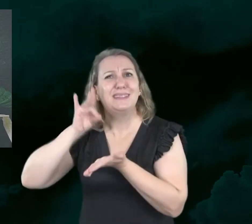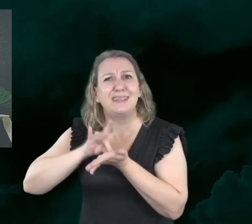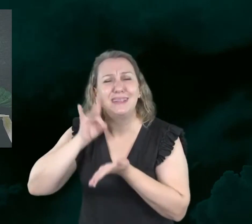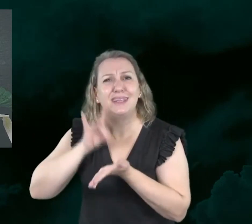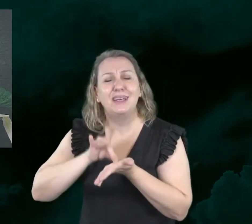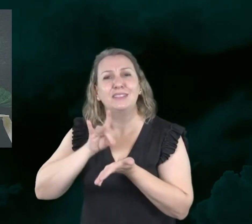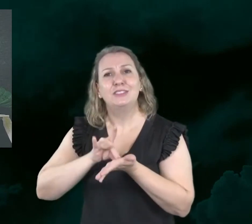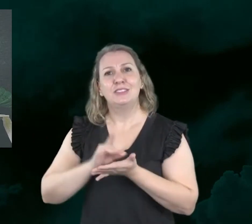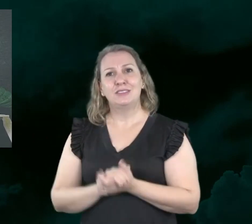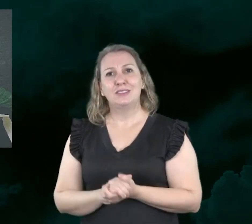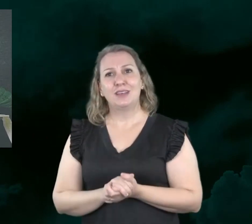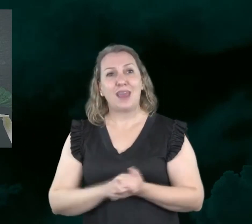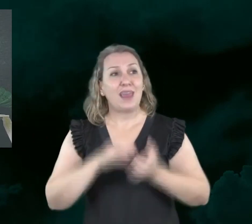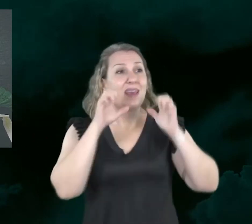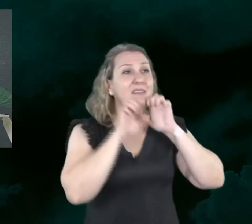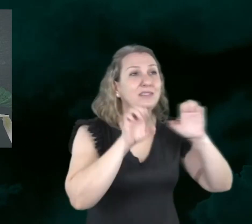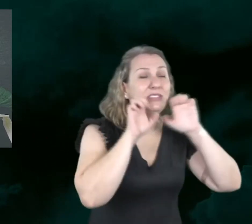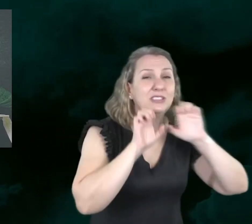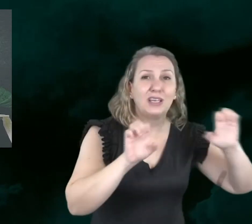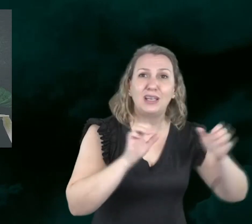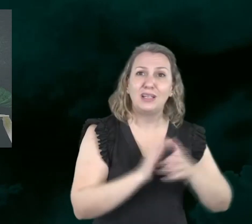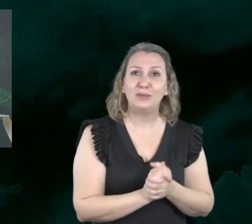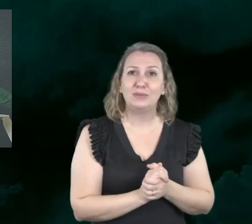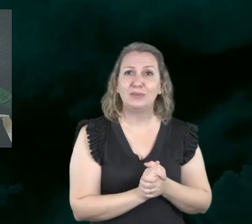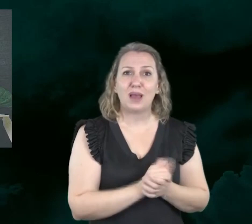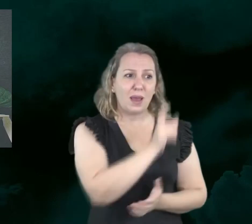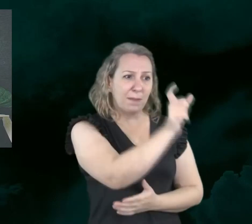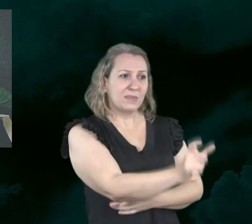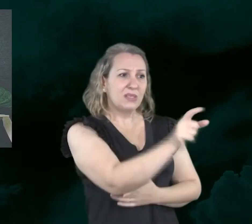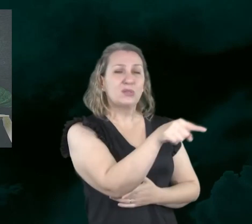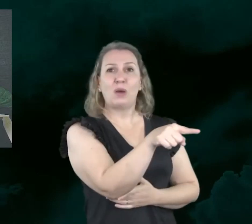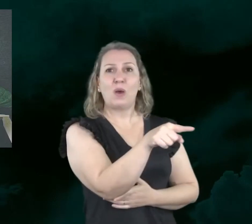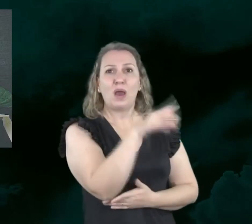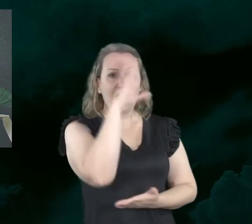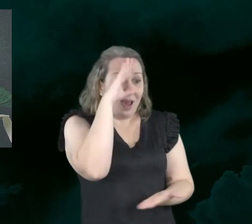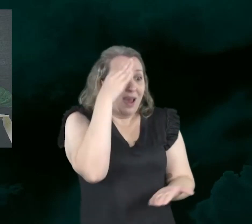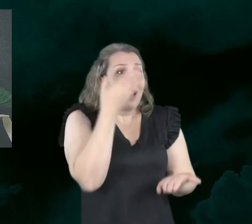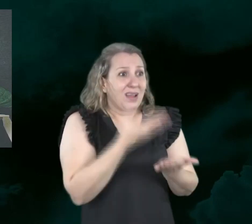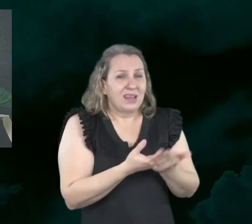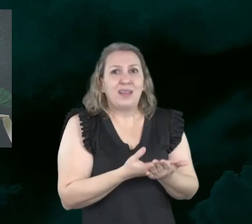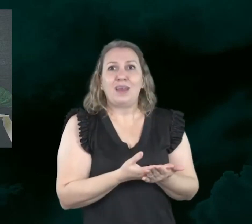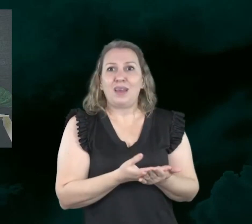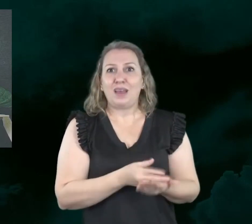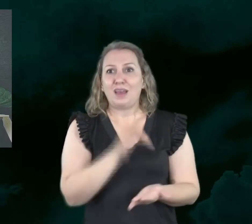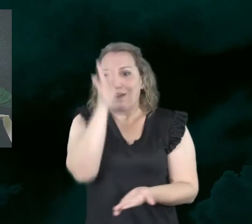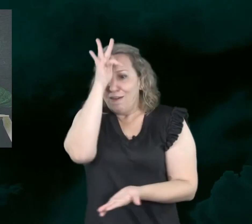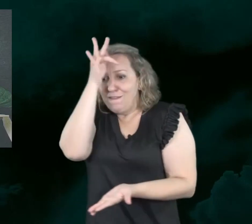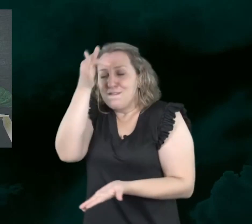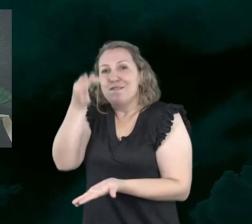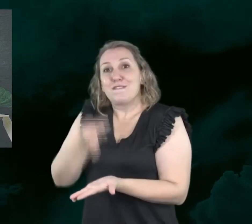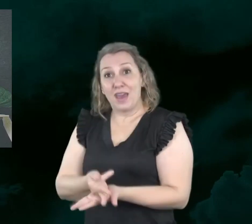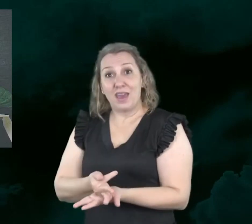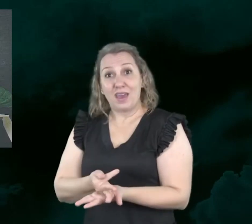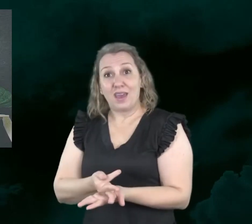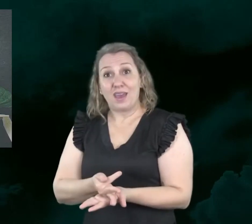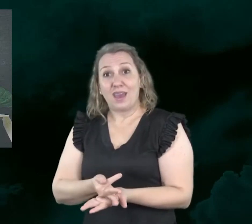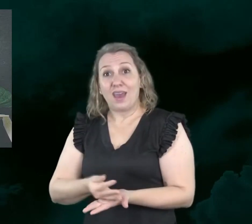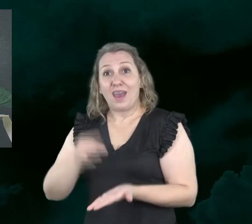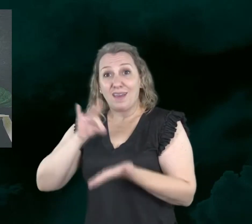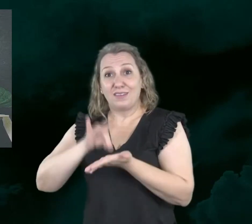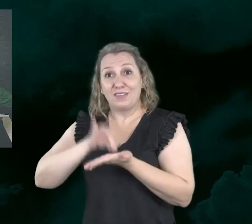creem com a fé, surge um efeito muito grande. E a verdade é constituída nessas pessoas. Muito